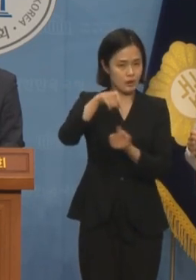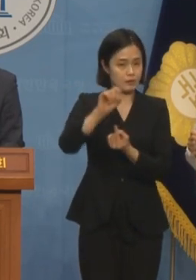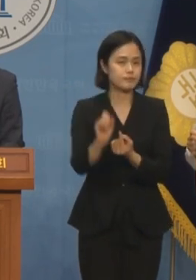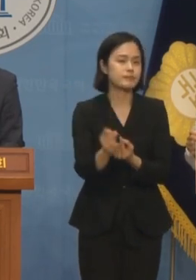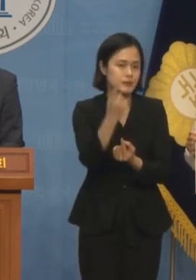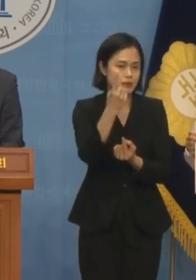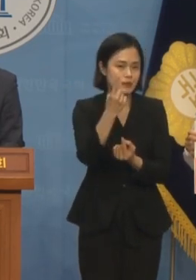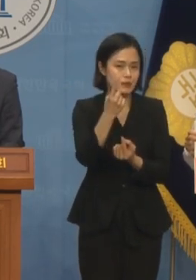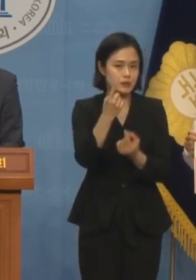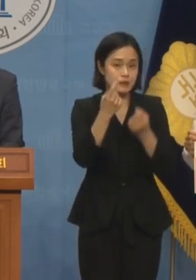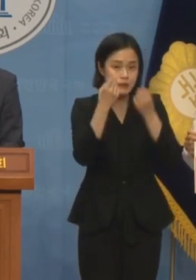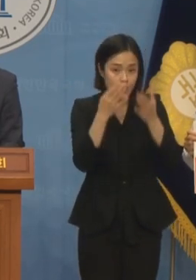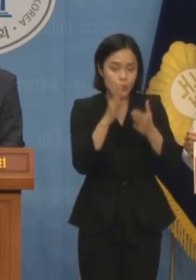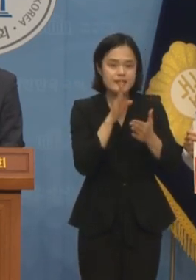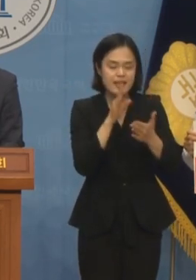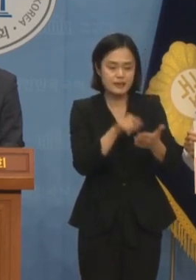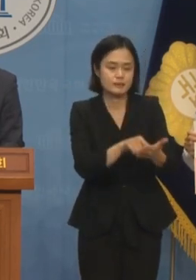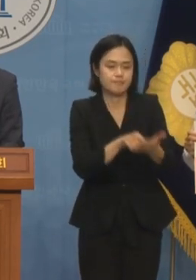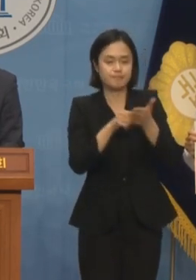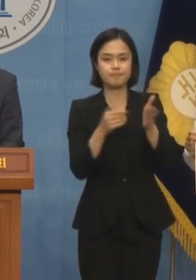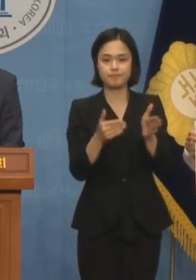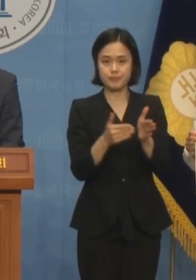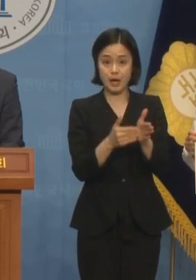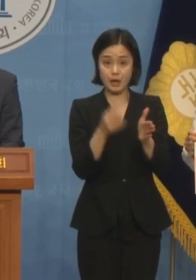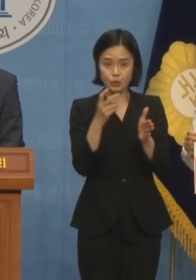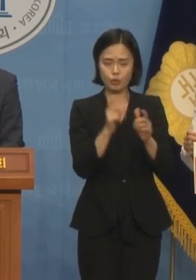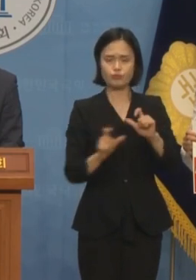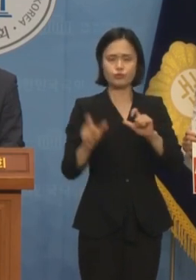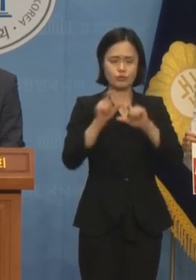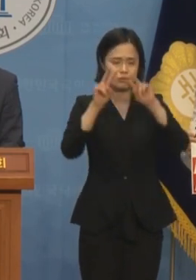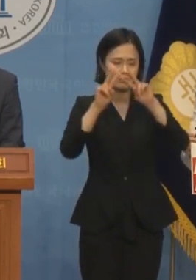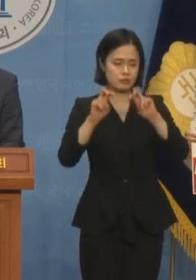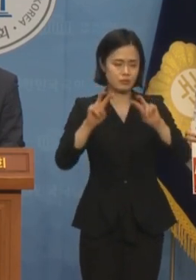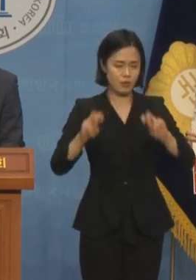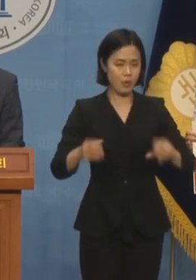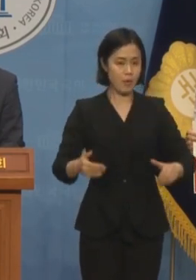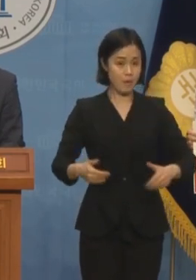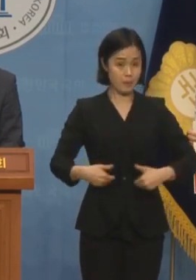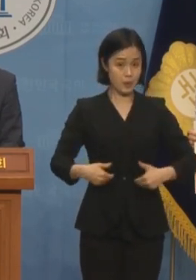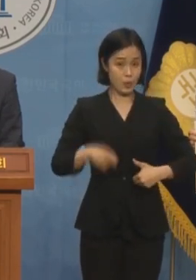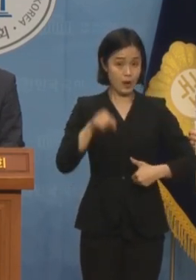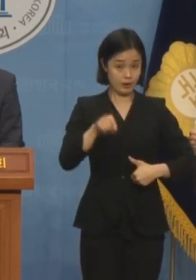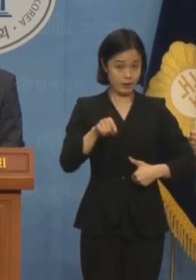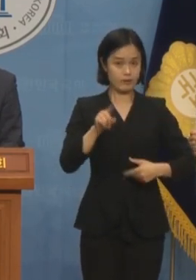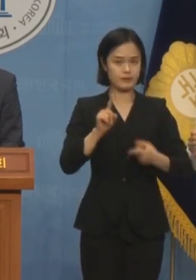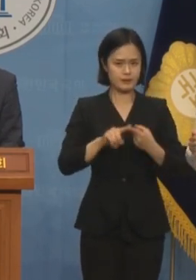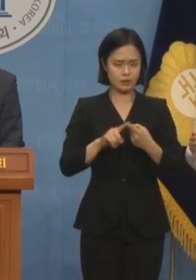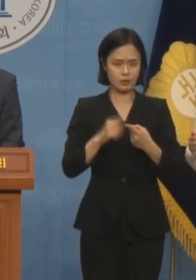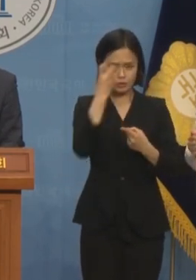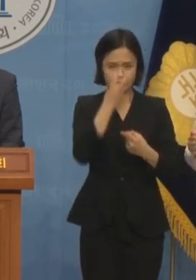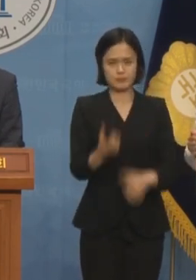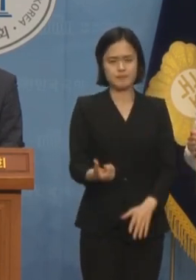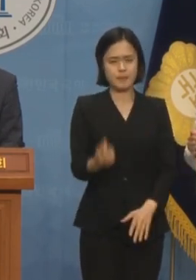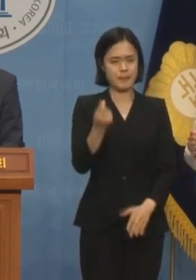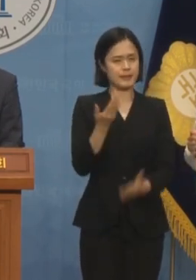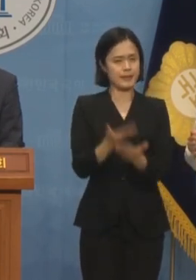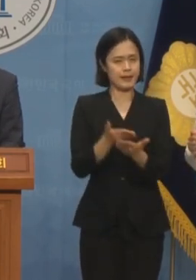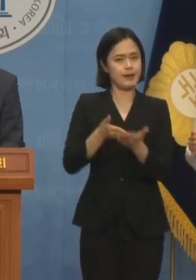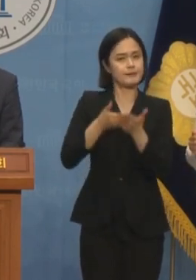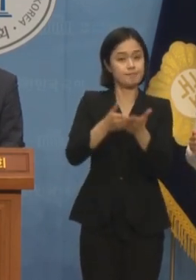그리고 추가로 규명해야 될 부분들에 대한 수사 촉구를 하는 그런